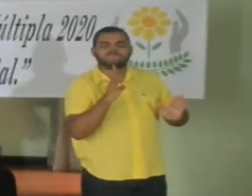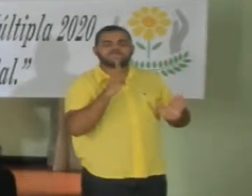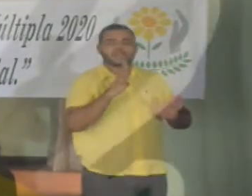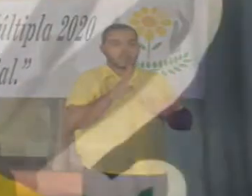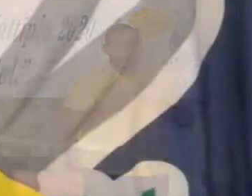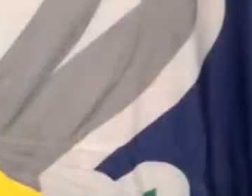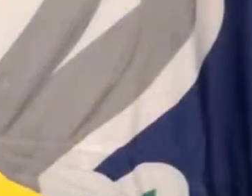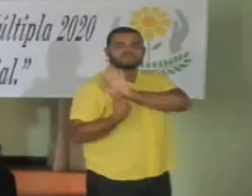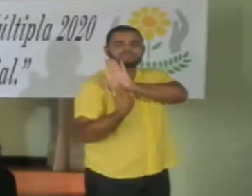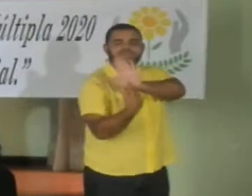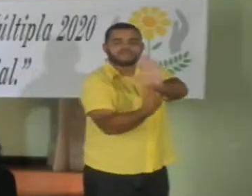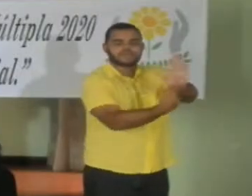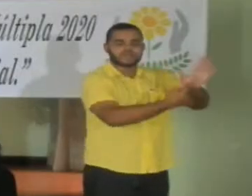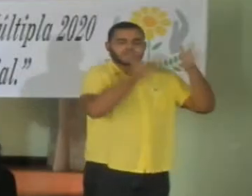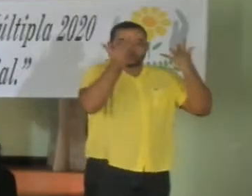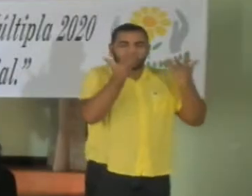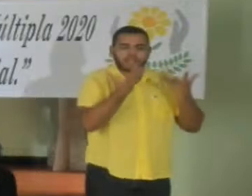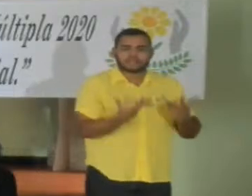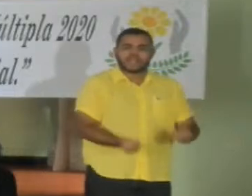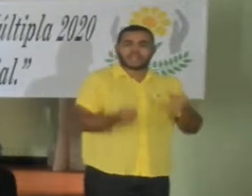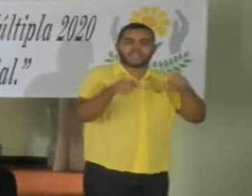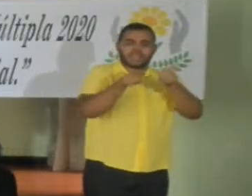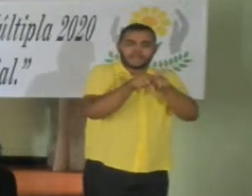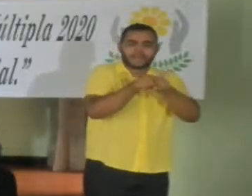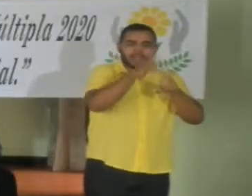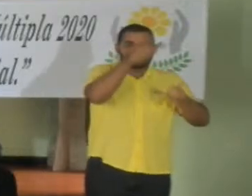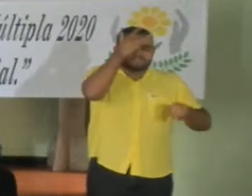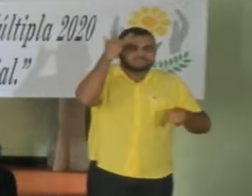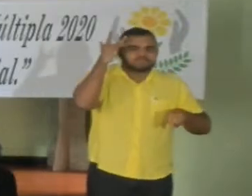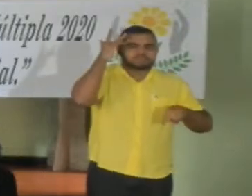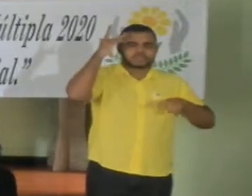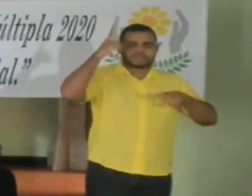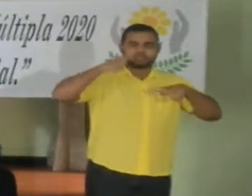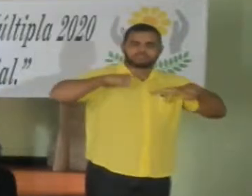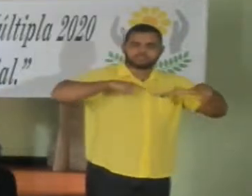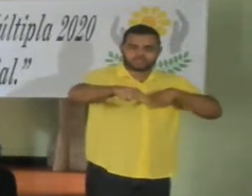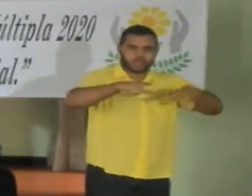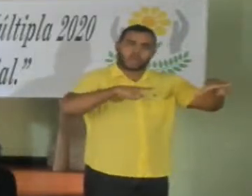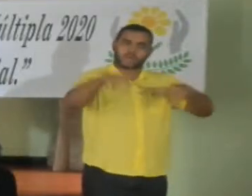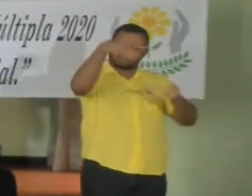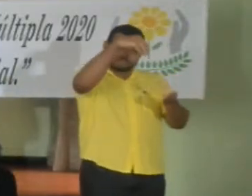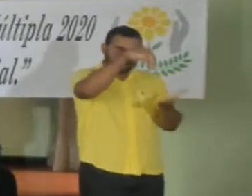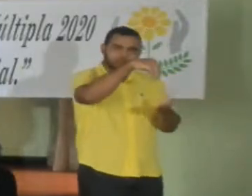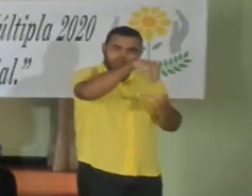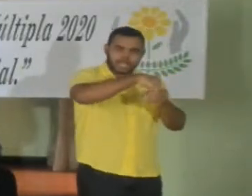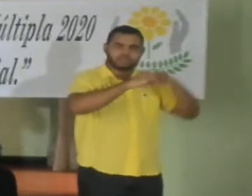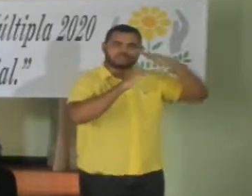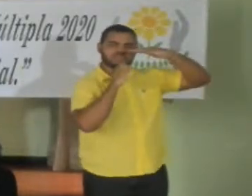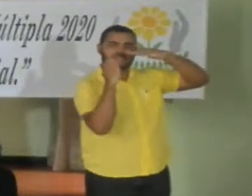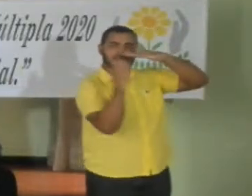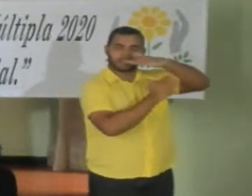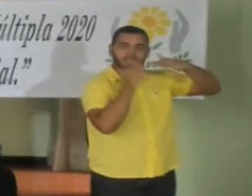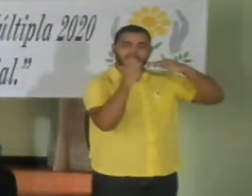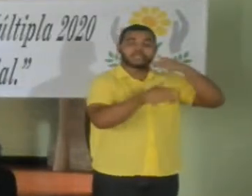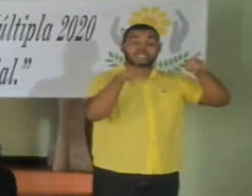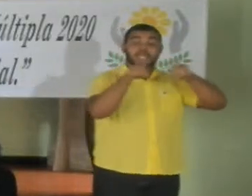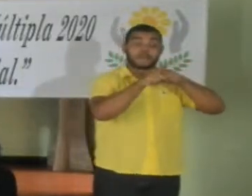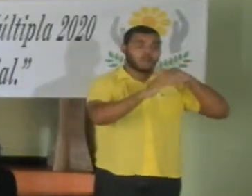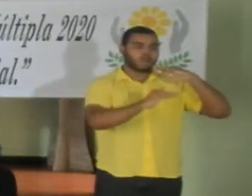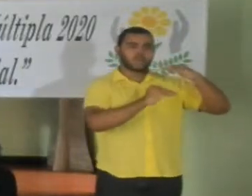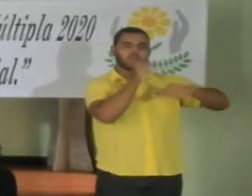dar maior relevância ao empregado em seu posto de trabalho e aumentar o